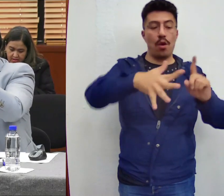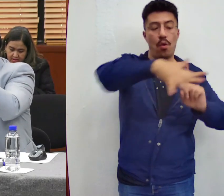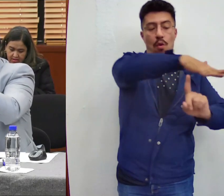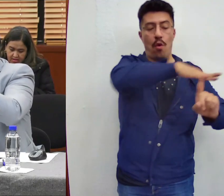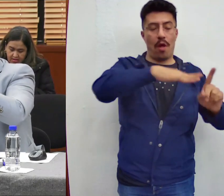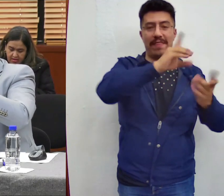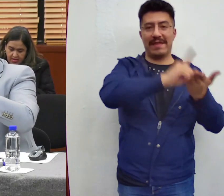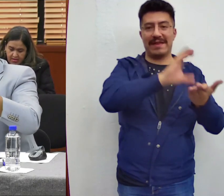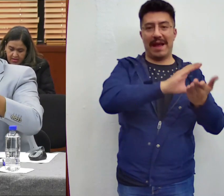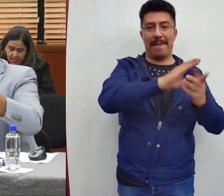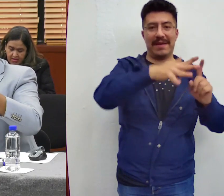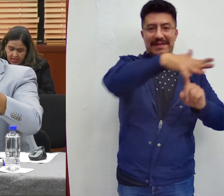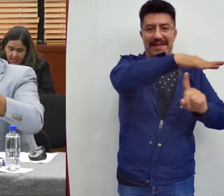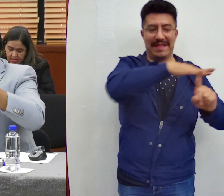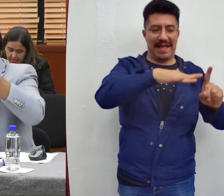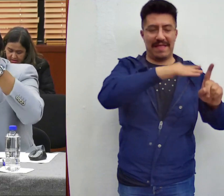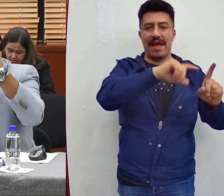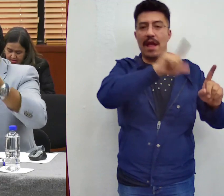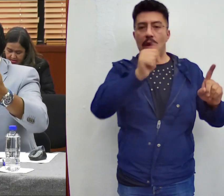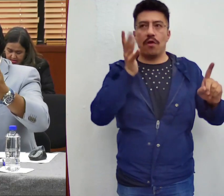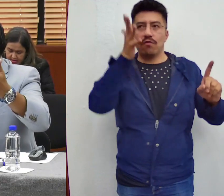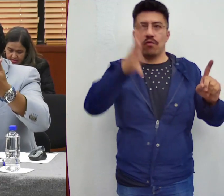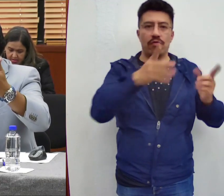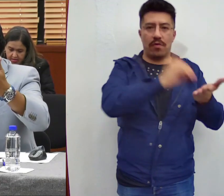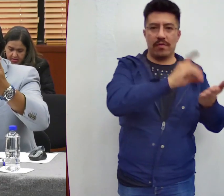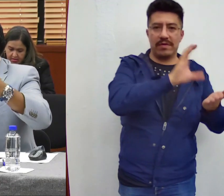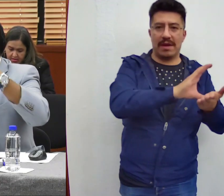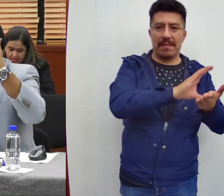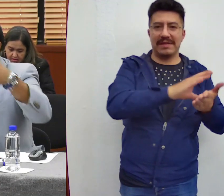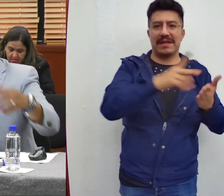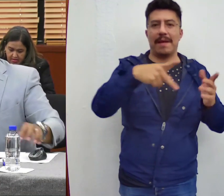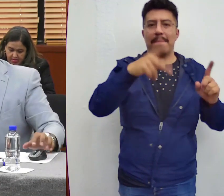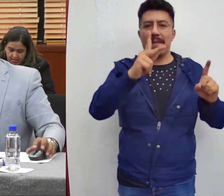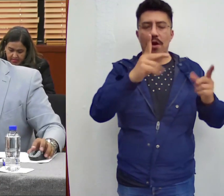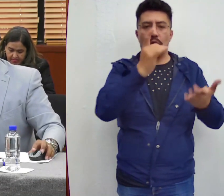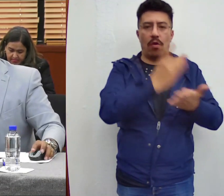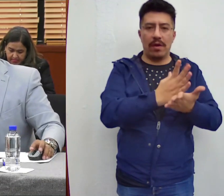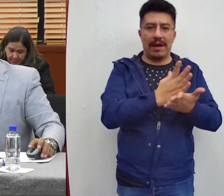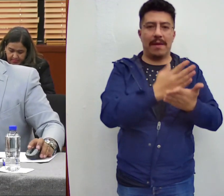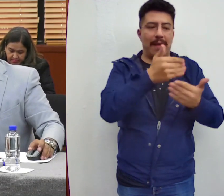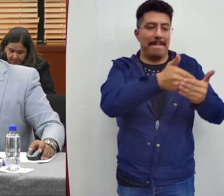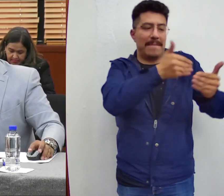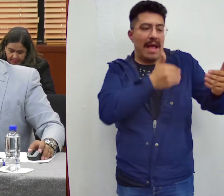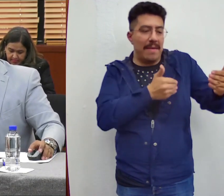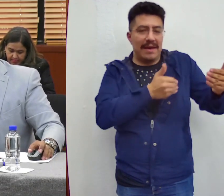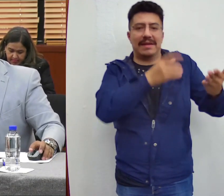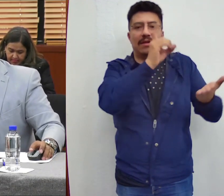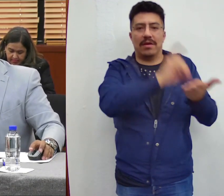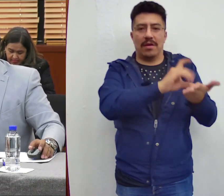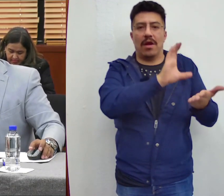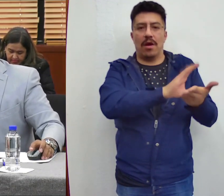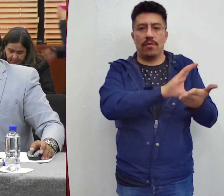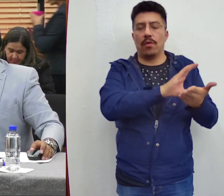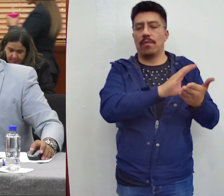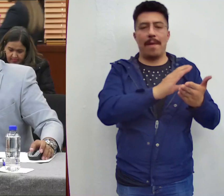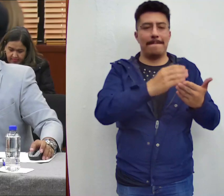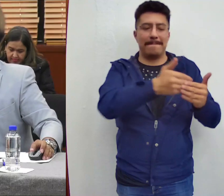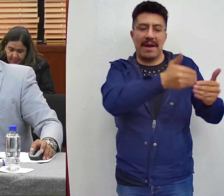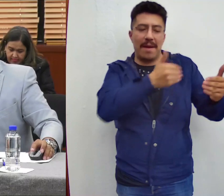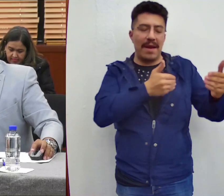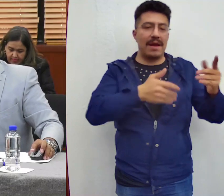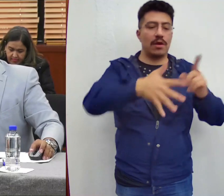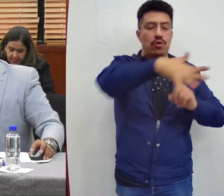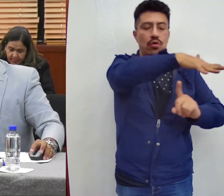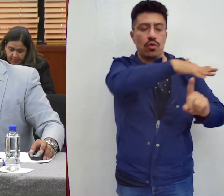generar condiciones de discapacidad. Pero es distinto en el discurso hablar de prevenir estas situaciones o acciones a prevenir